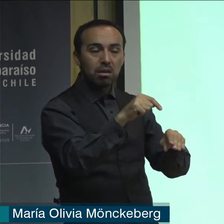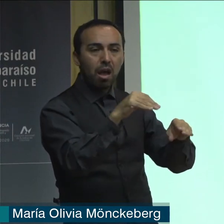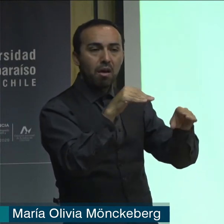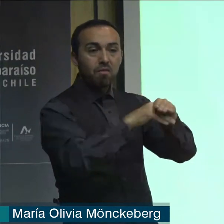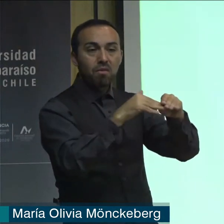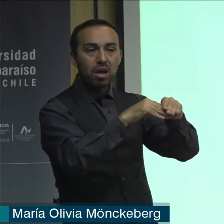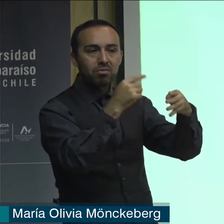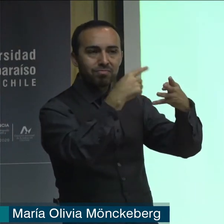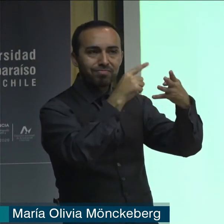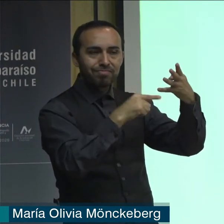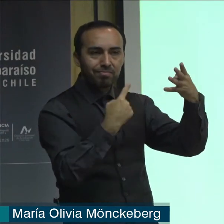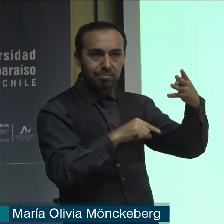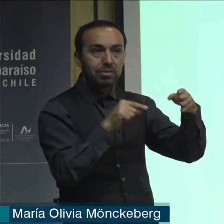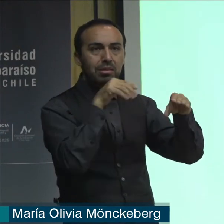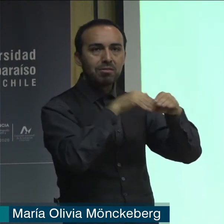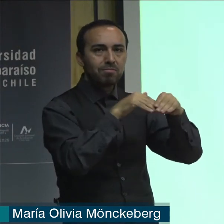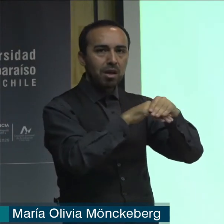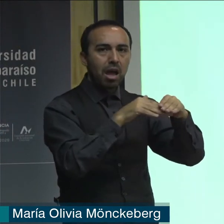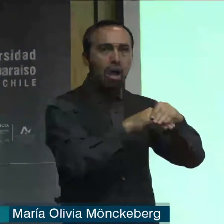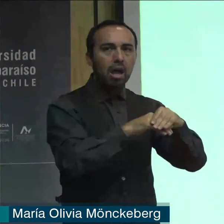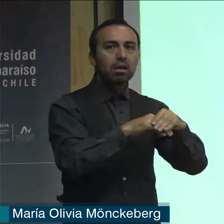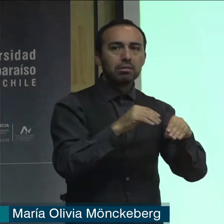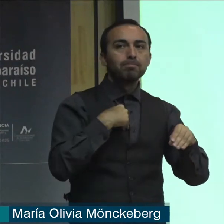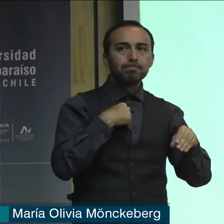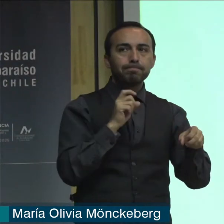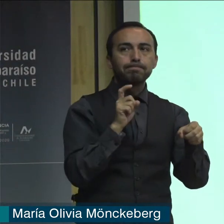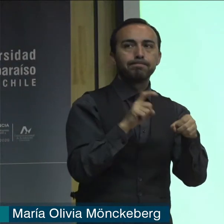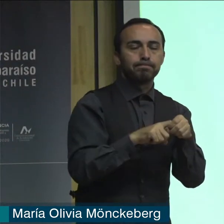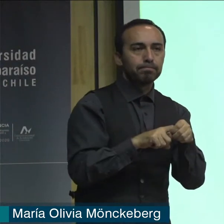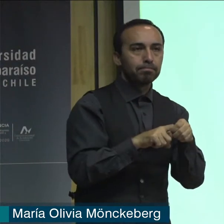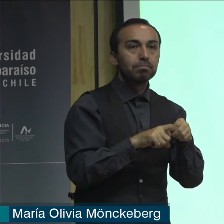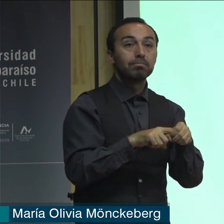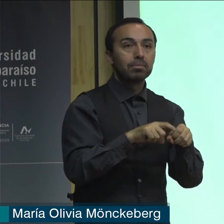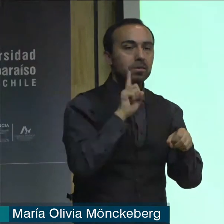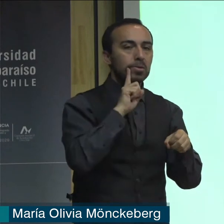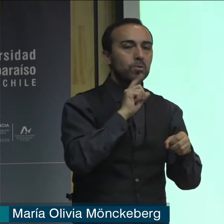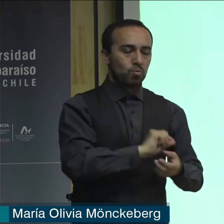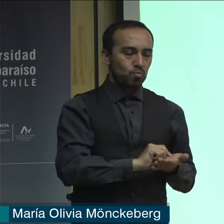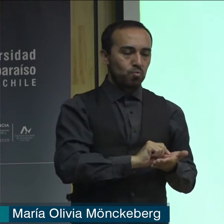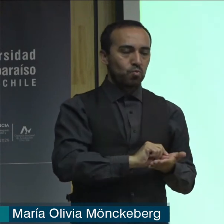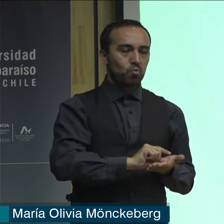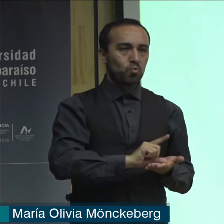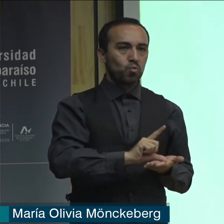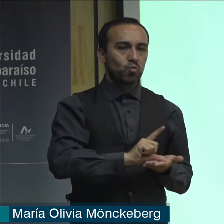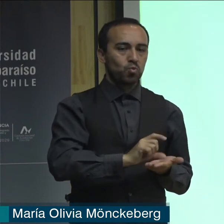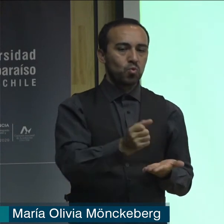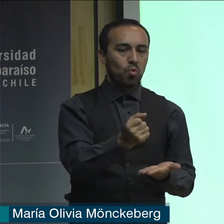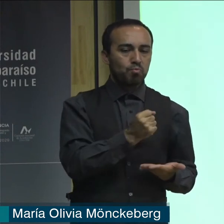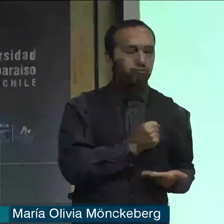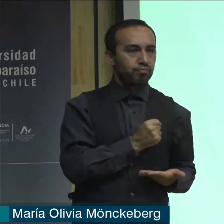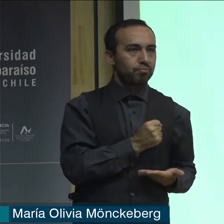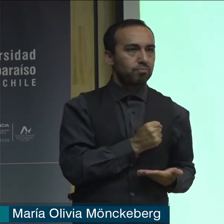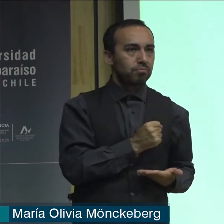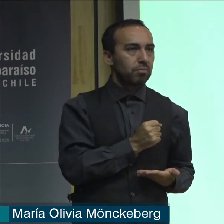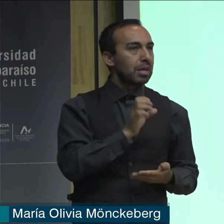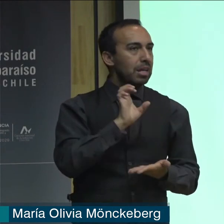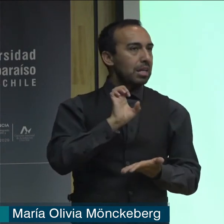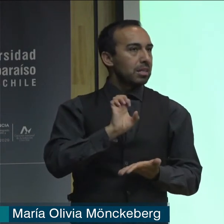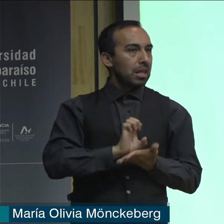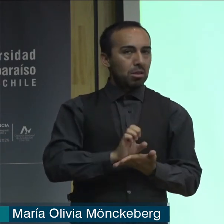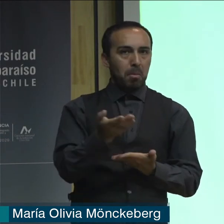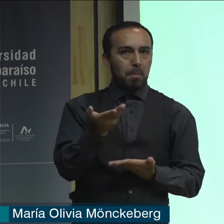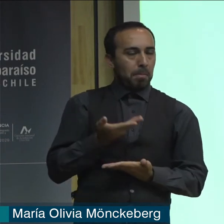involucrados han tenido una ganancia a costa del estado de Chile